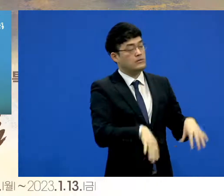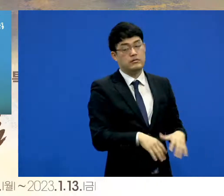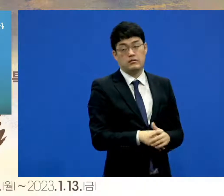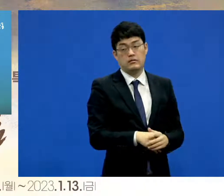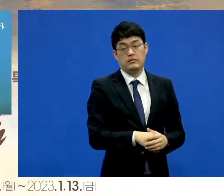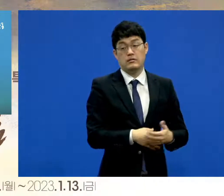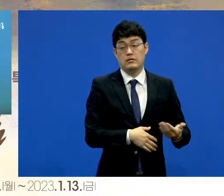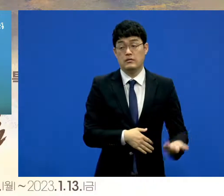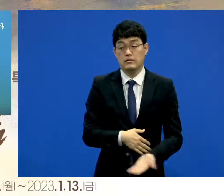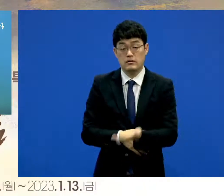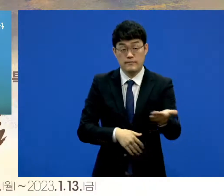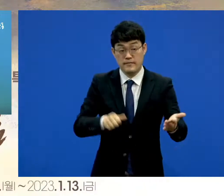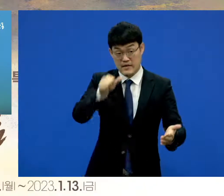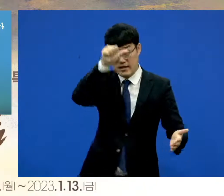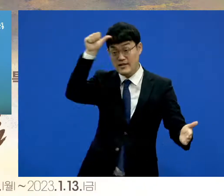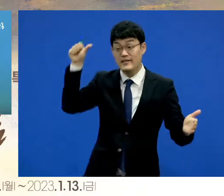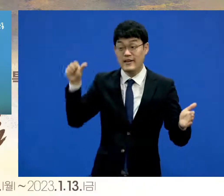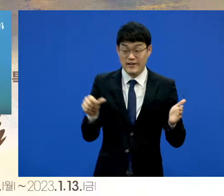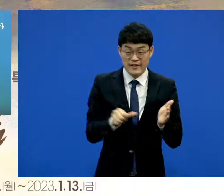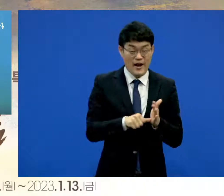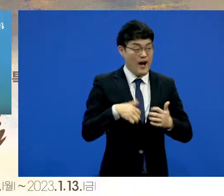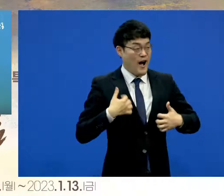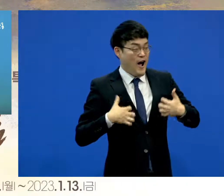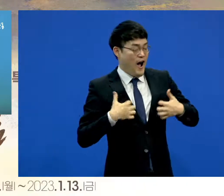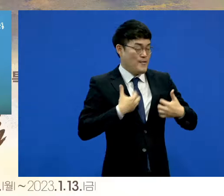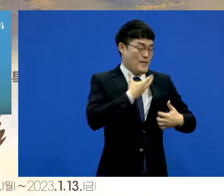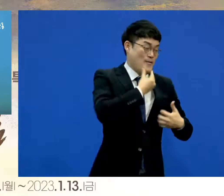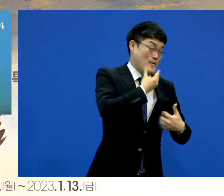하지만 쓴맛이 훨씬 더 많다.